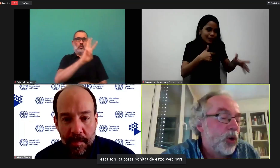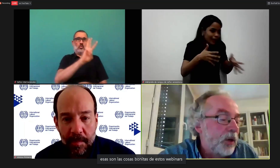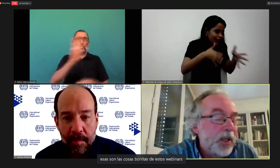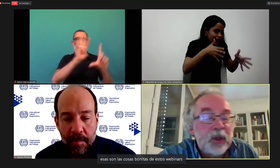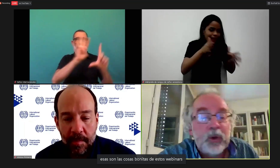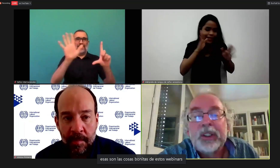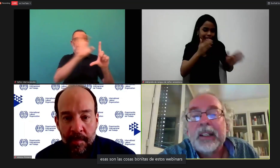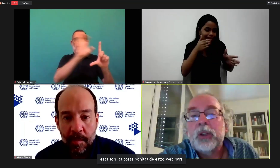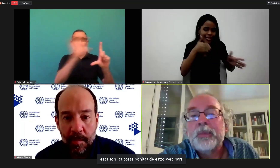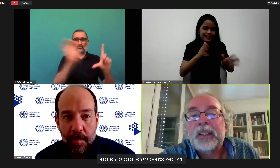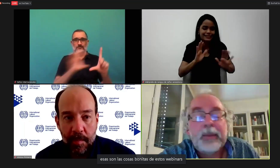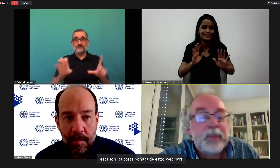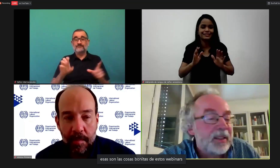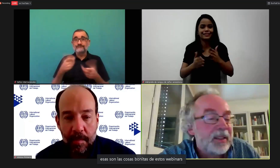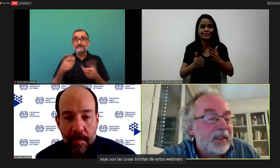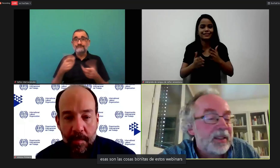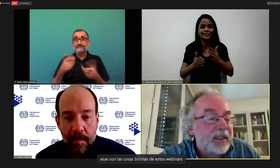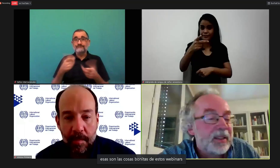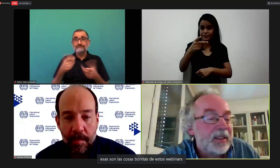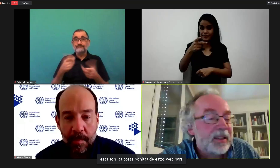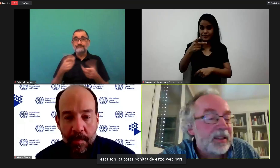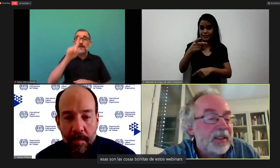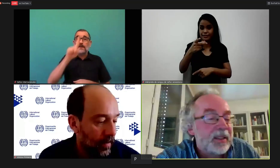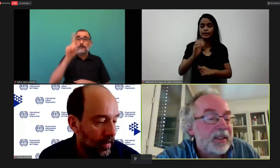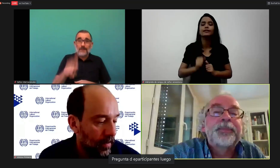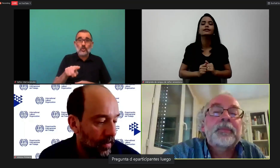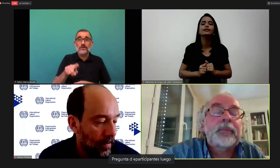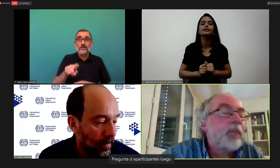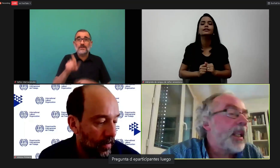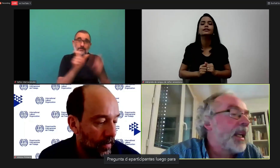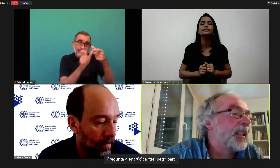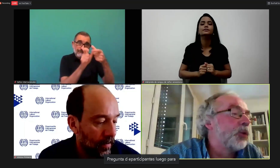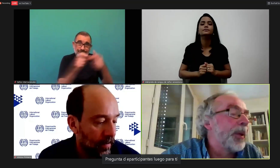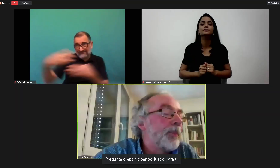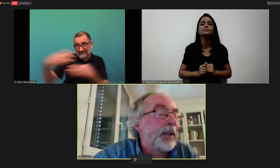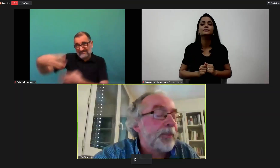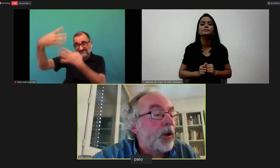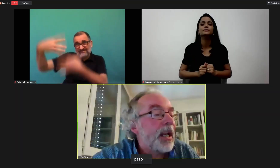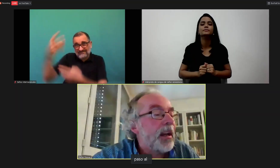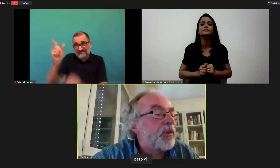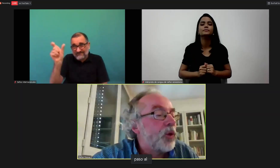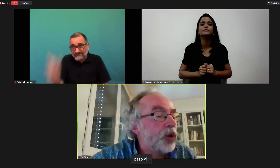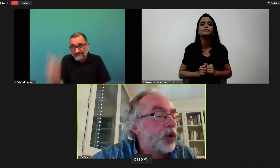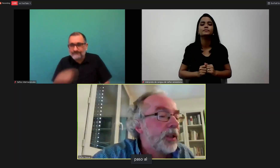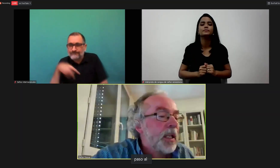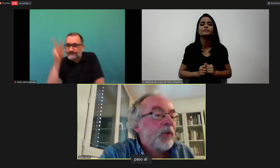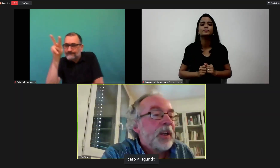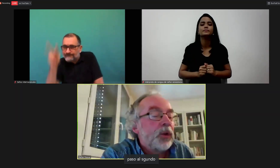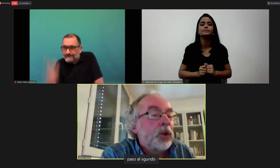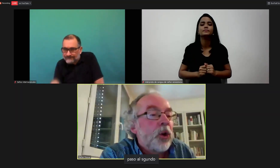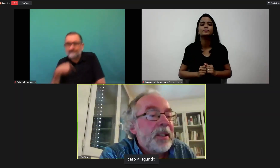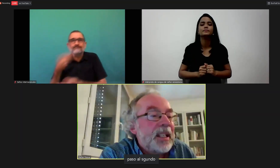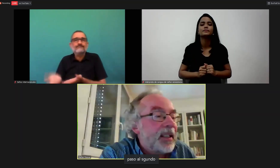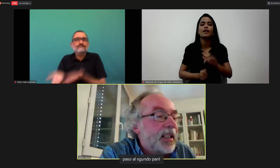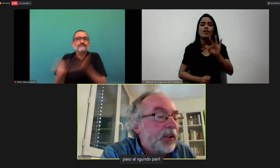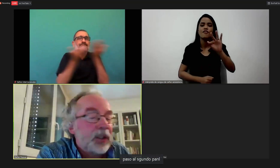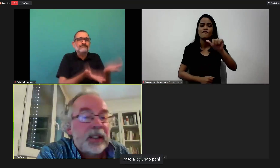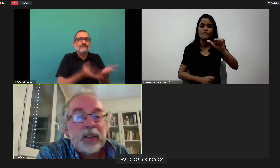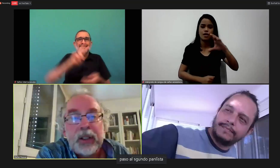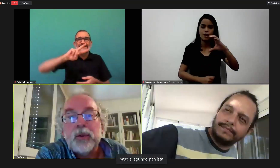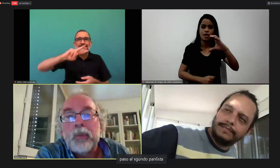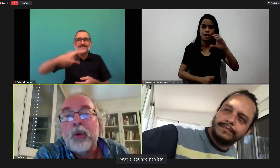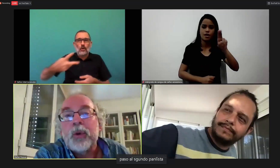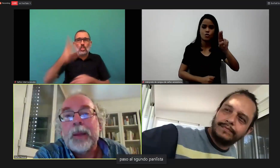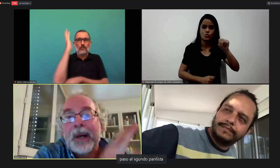preguntas con alguna pregunta de los participantes. Ahora al segundo paso ahora a Facundo. Facundo, nos comentaste,